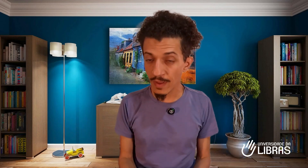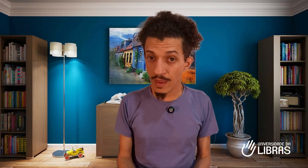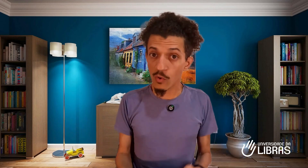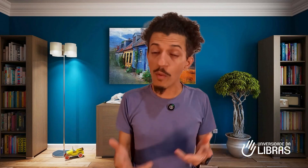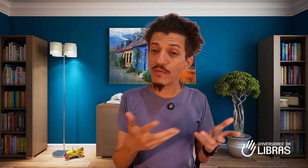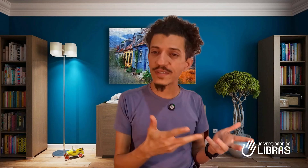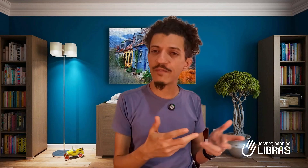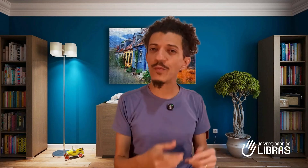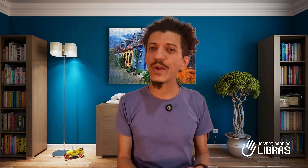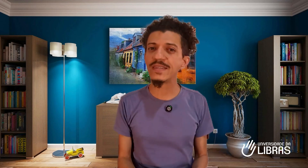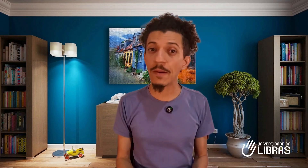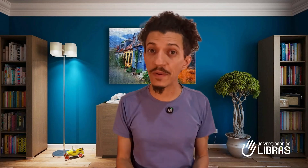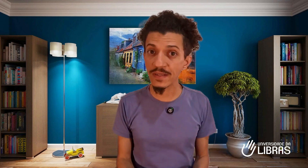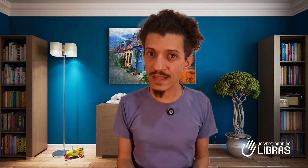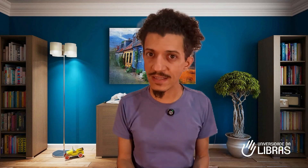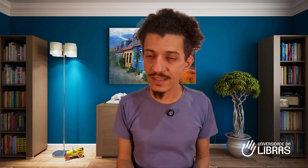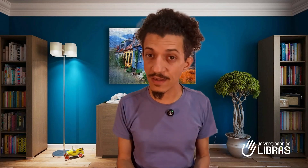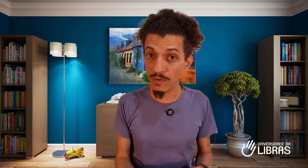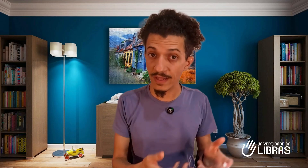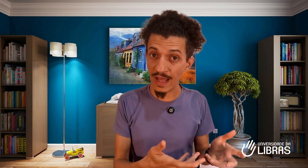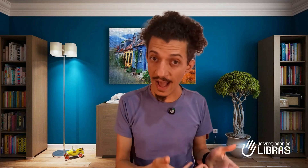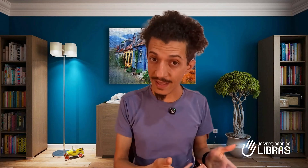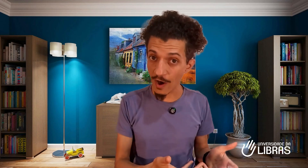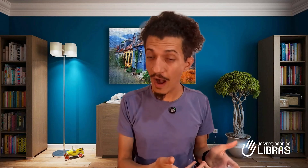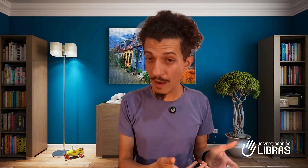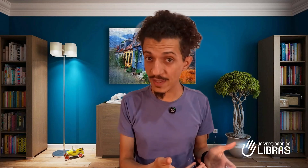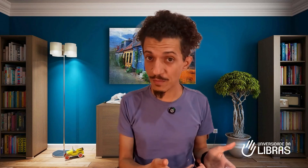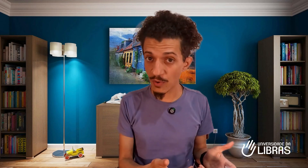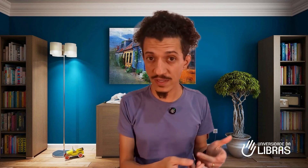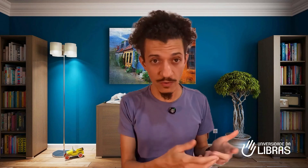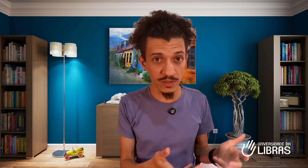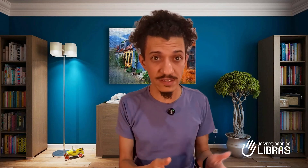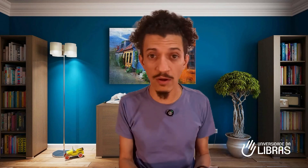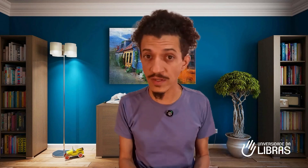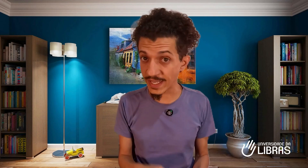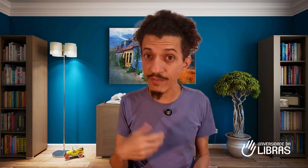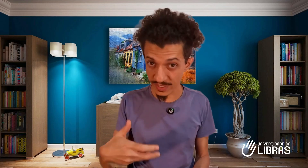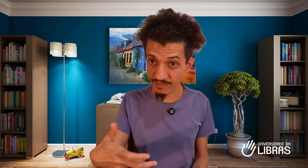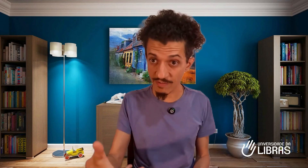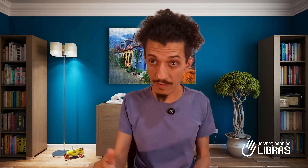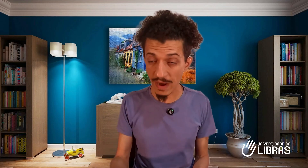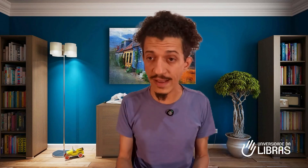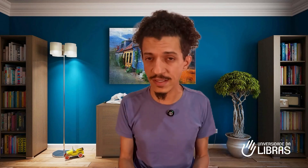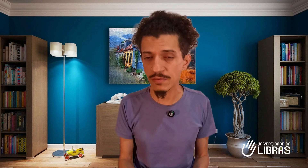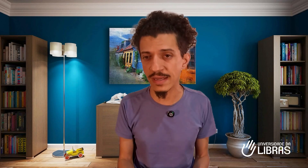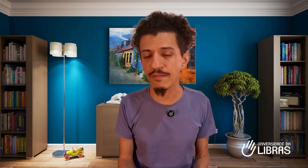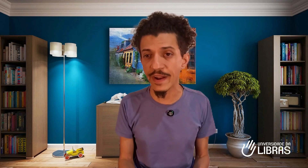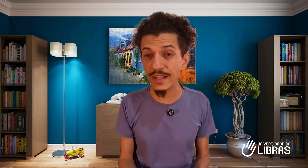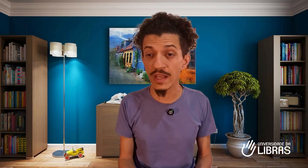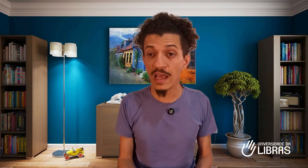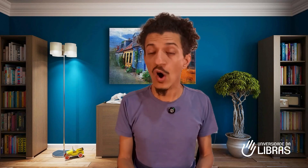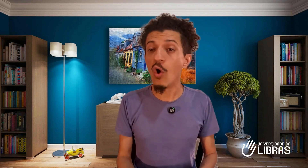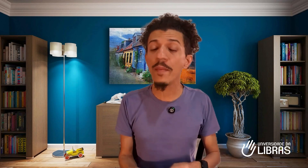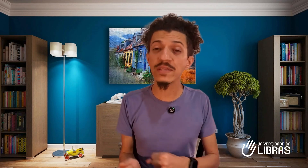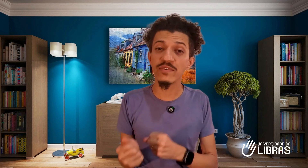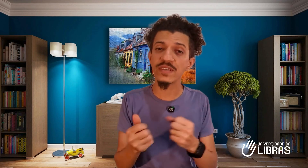Como você viu, por exemplo, na sinalização da Raquel, a minha esposa, em outras aulas aqui, você vai ver mais isso mais à frente, ou mesmo você viu